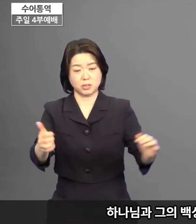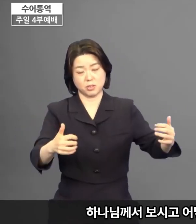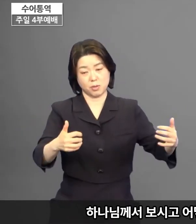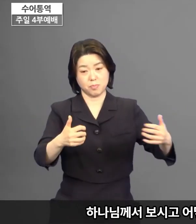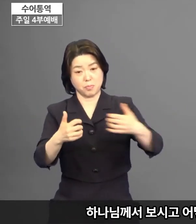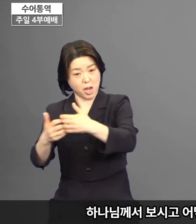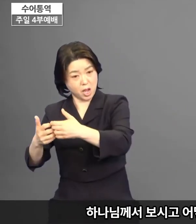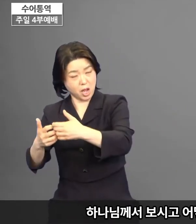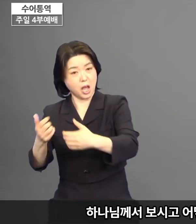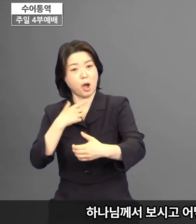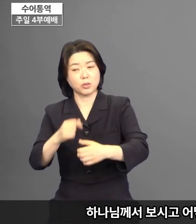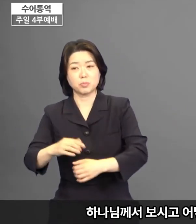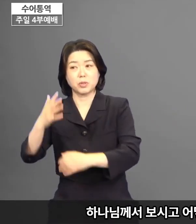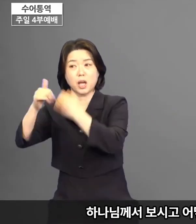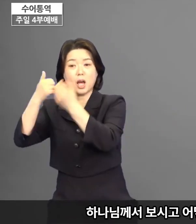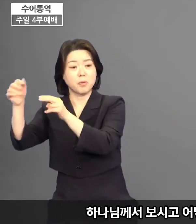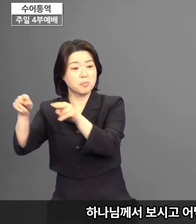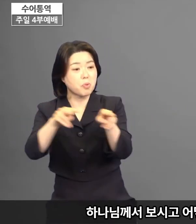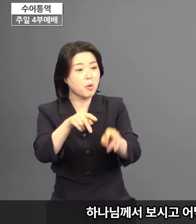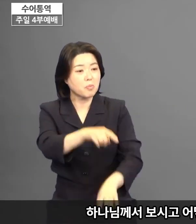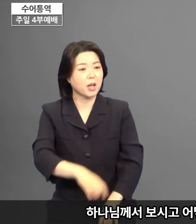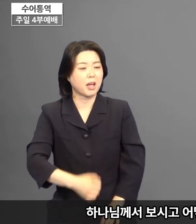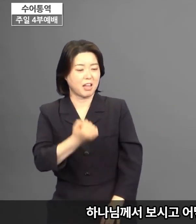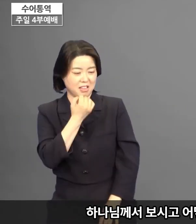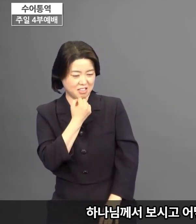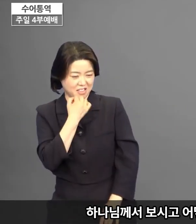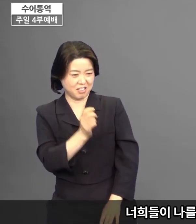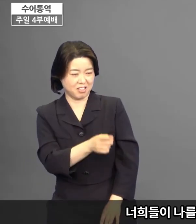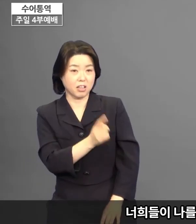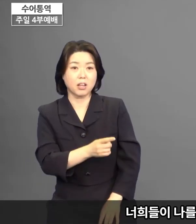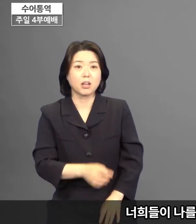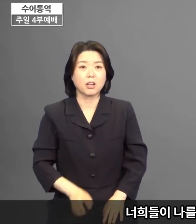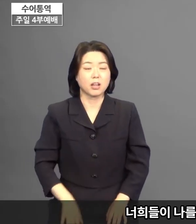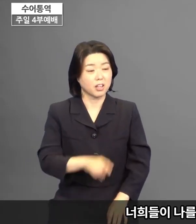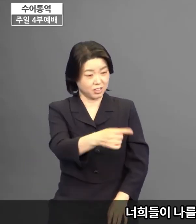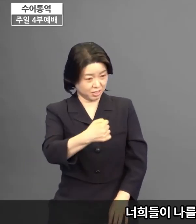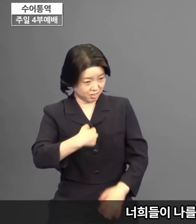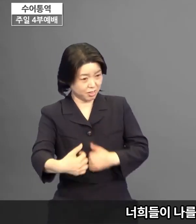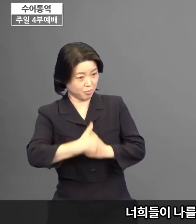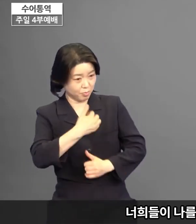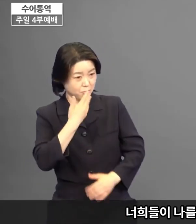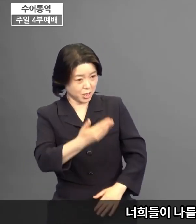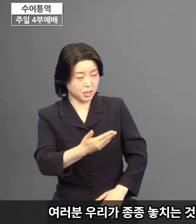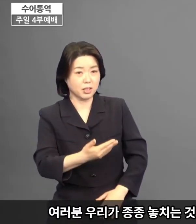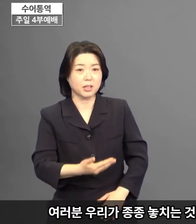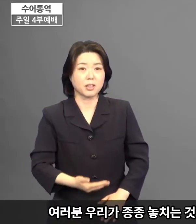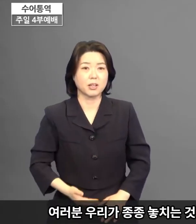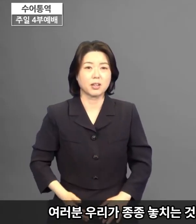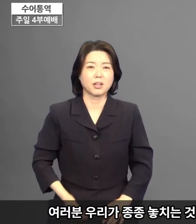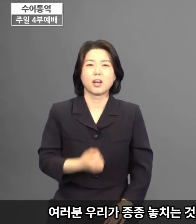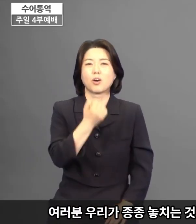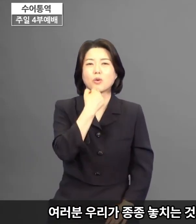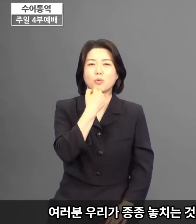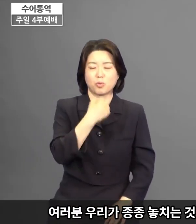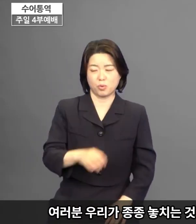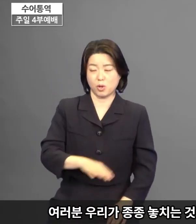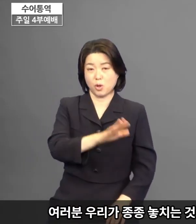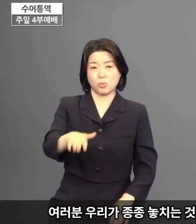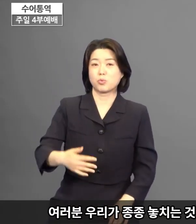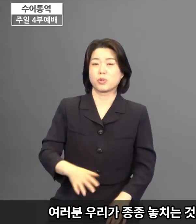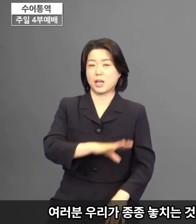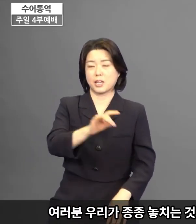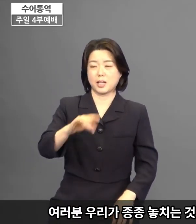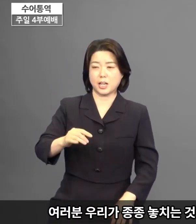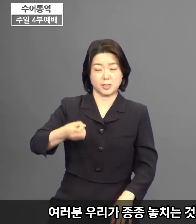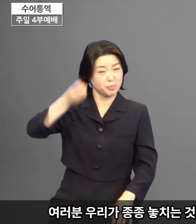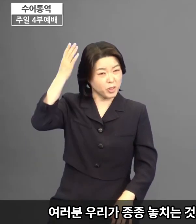해도 하나님께서 보시고 어떻게 하신다고요? 웃으신다. 너희들이 나를 이길 수 있겠느냐? 여러분, 우리가 종종 놓치는